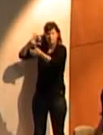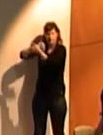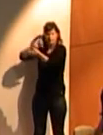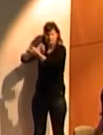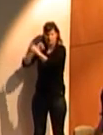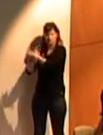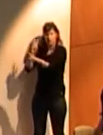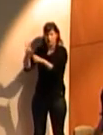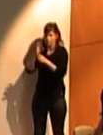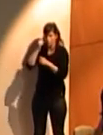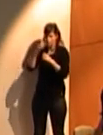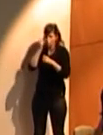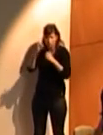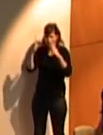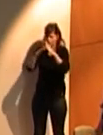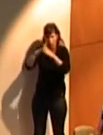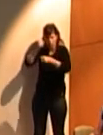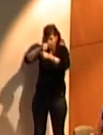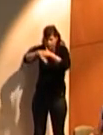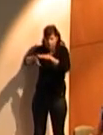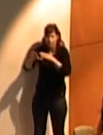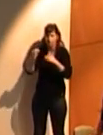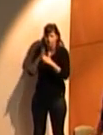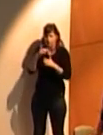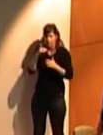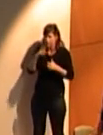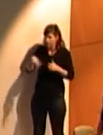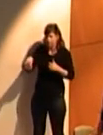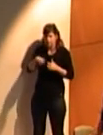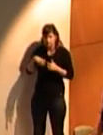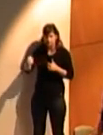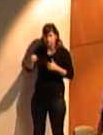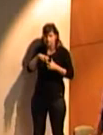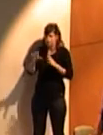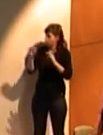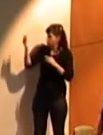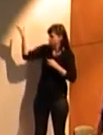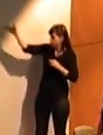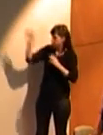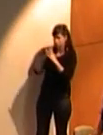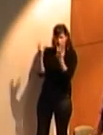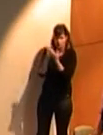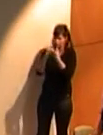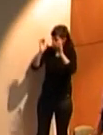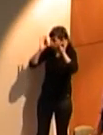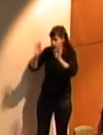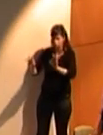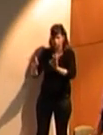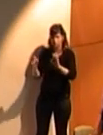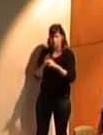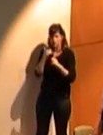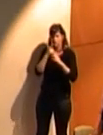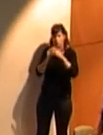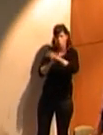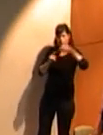passer beaucoup de temps dans sa maison. Voilà. Donc, mais c'est vraiment l'exemple même de quand on renverse, en fait.